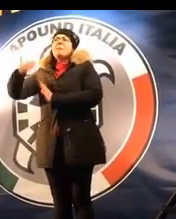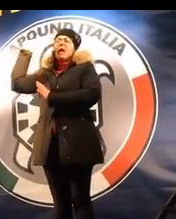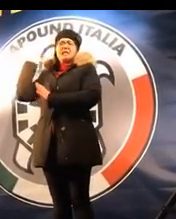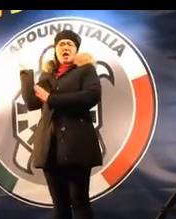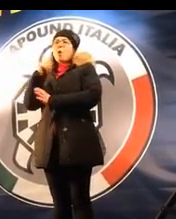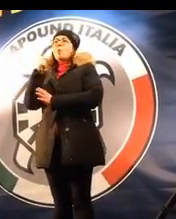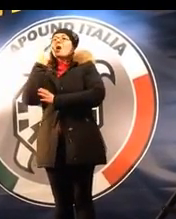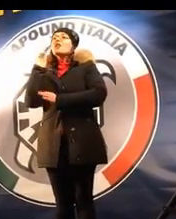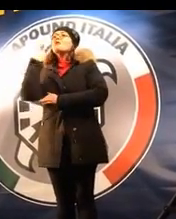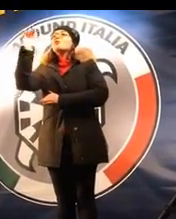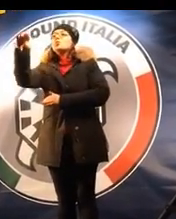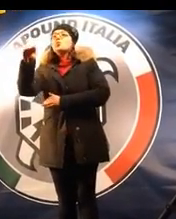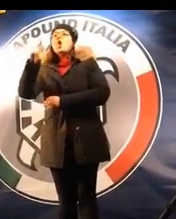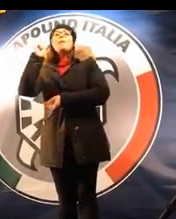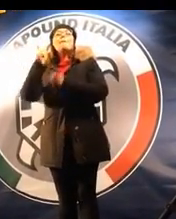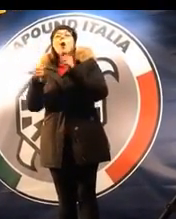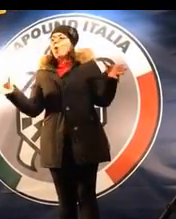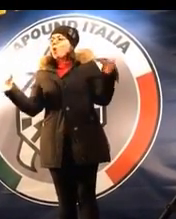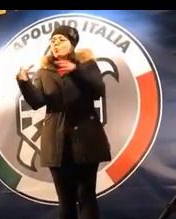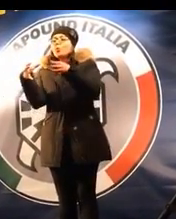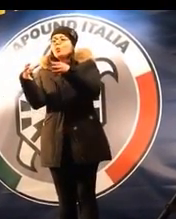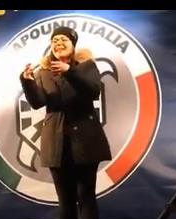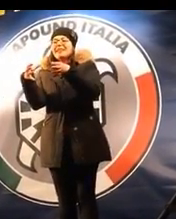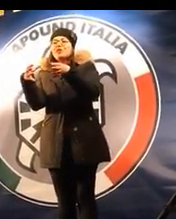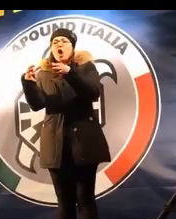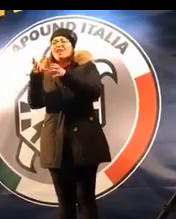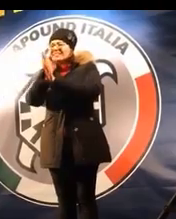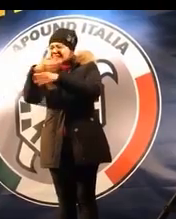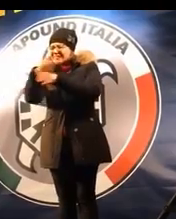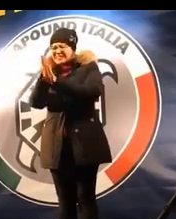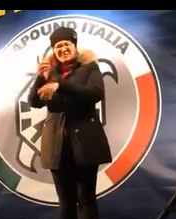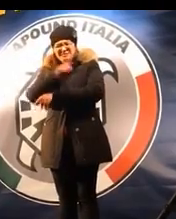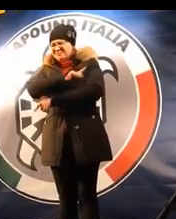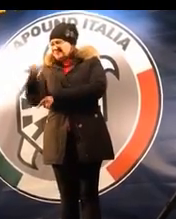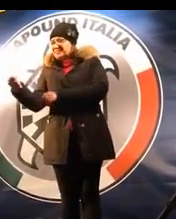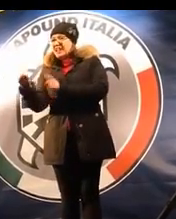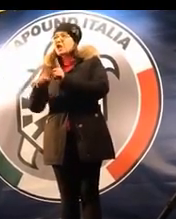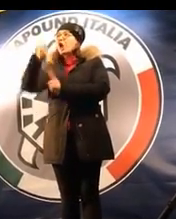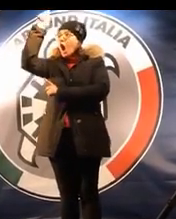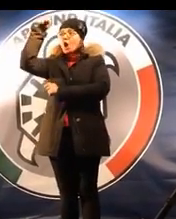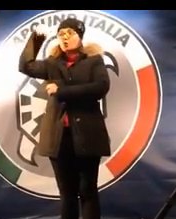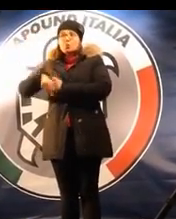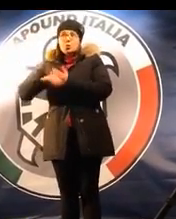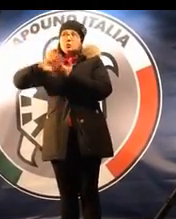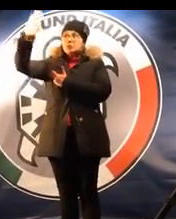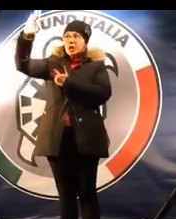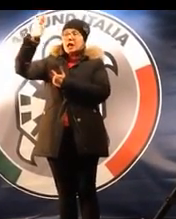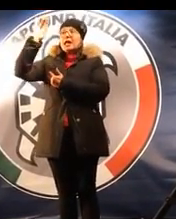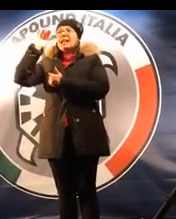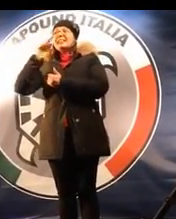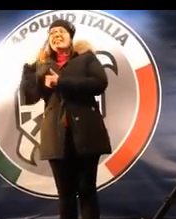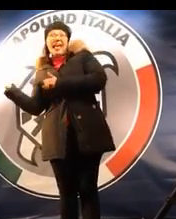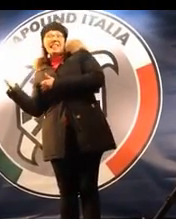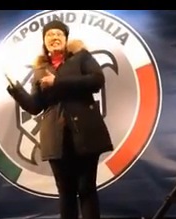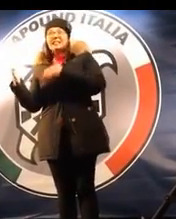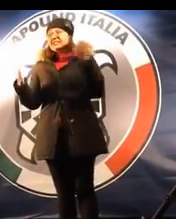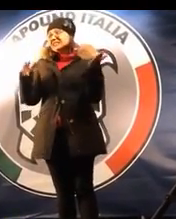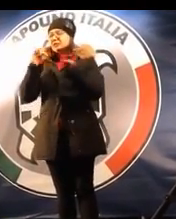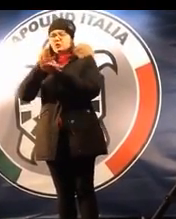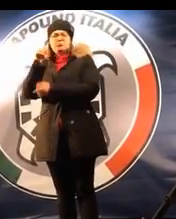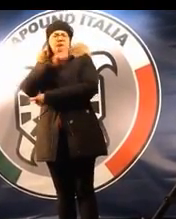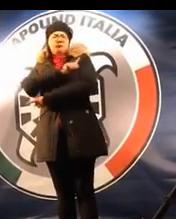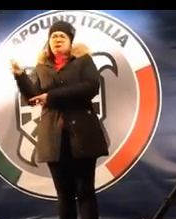come popolo unito, senza divisioni, senza nord, sud, senza destra, sinistra, centro.